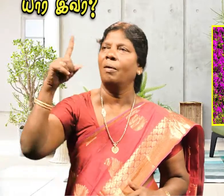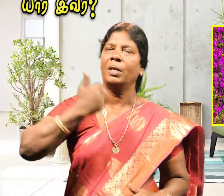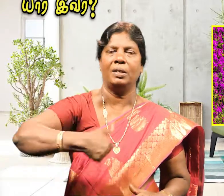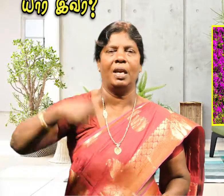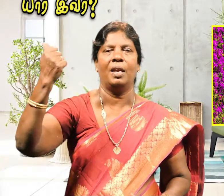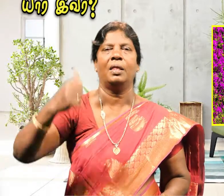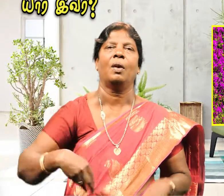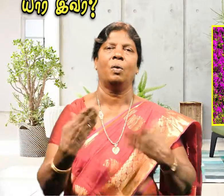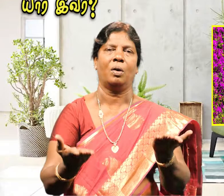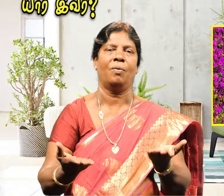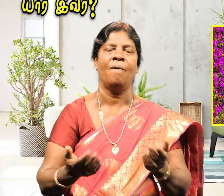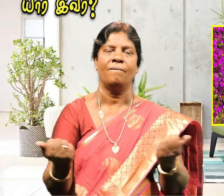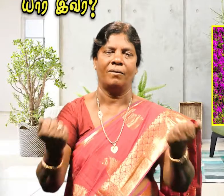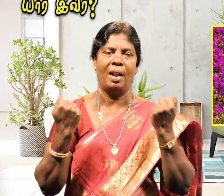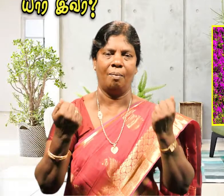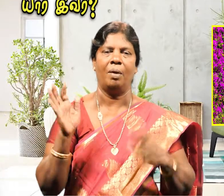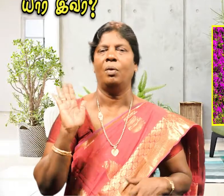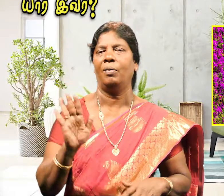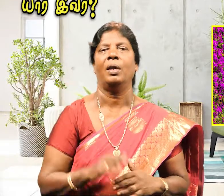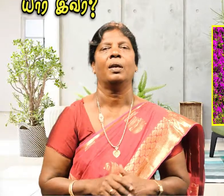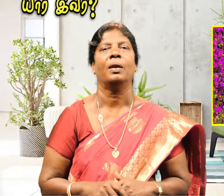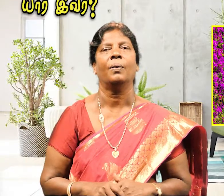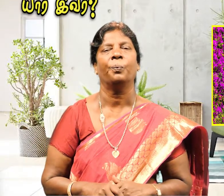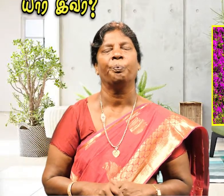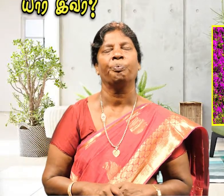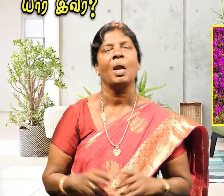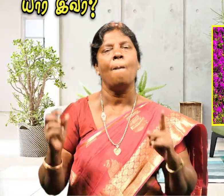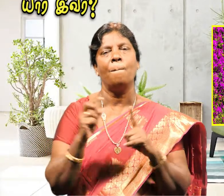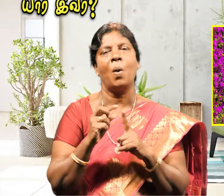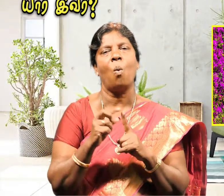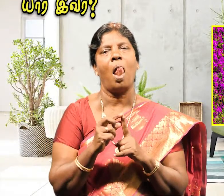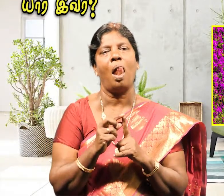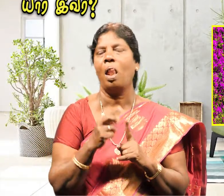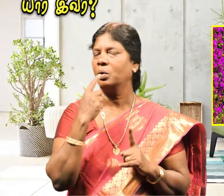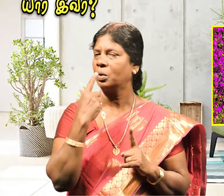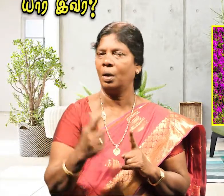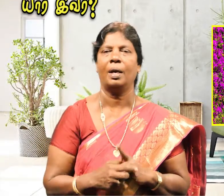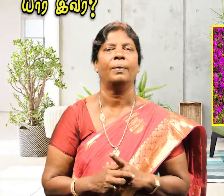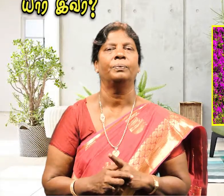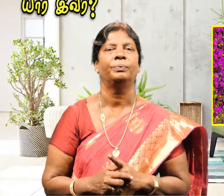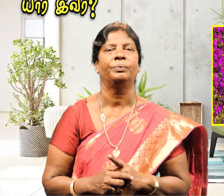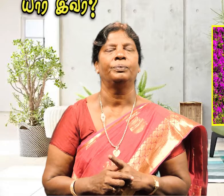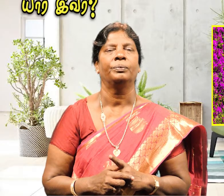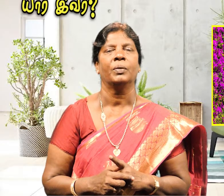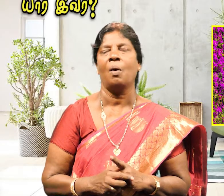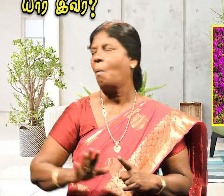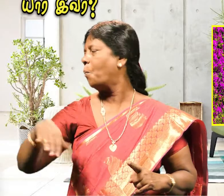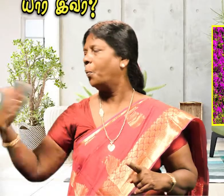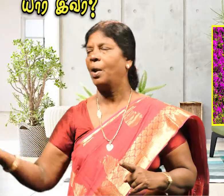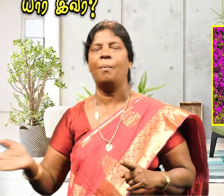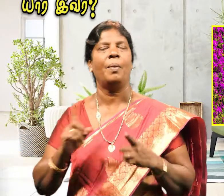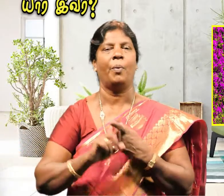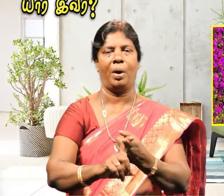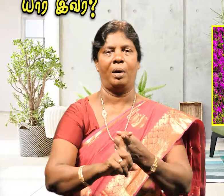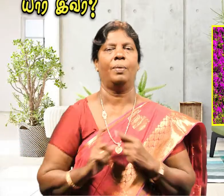அவர் ஜெயத்தை கொடுக்கவும் வல்லவராயிருக்கிறார். பவுல் சொல்லுகிறார், நான் ஏற்கனவே சொன்னேன்,